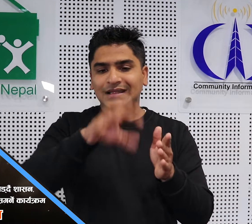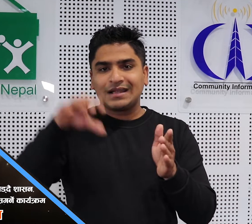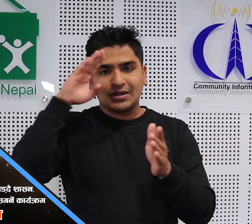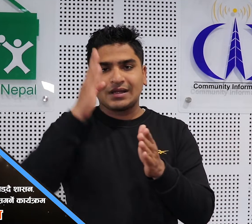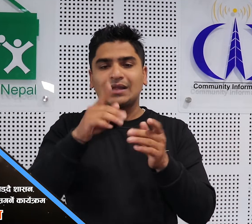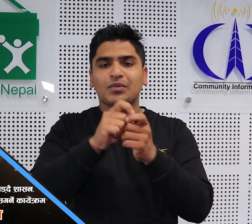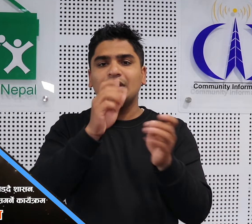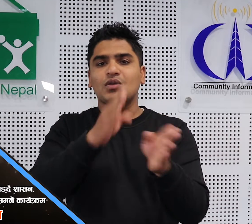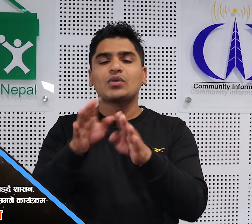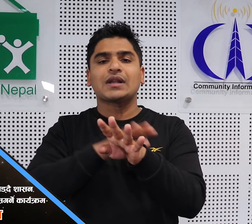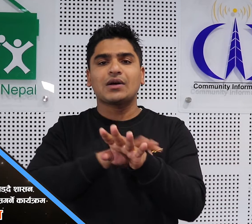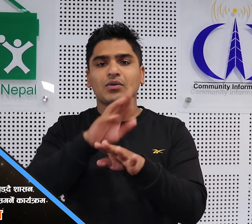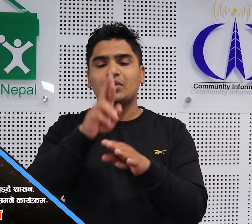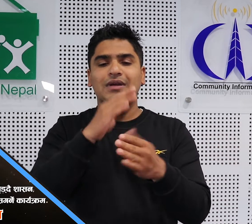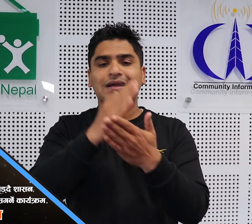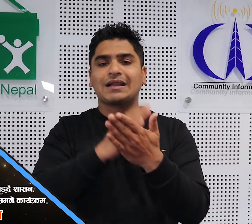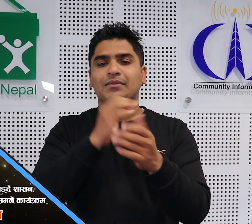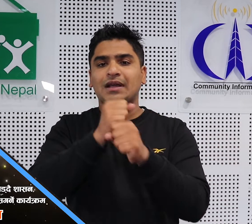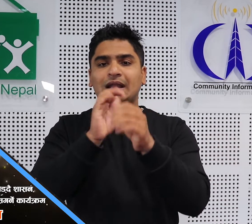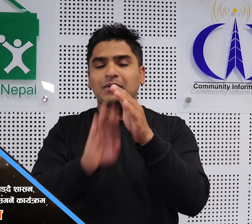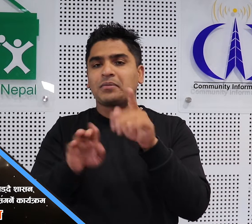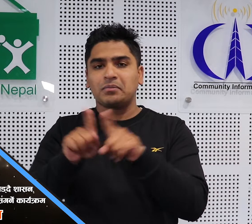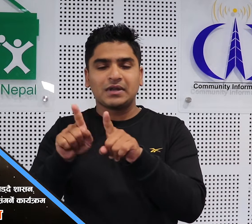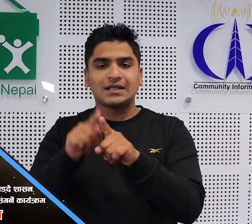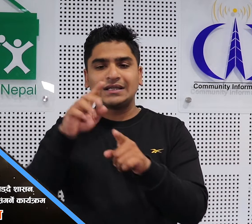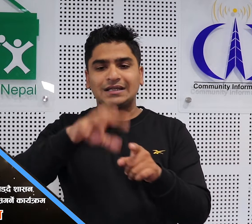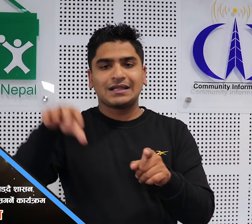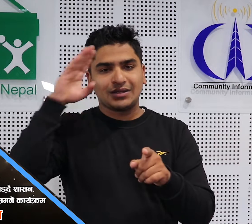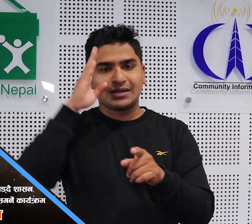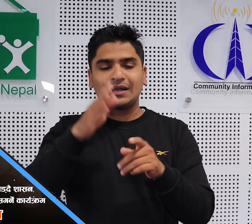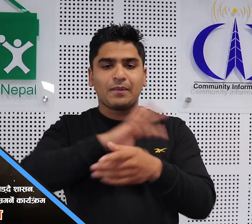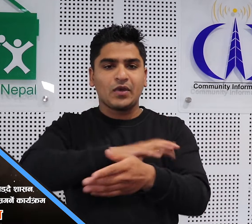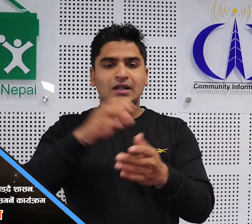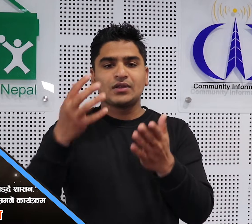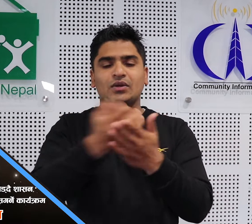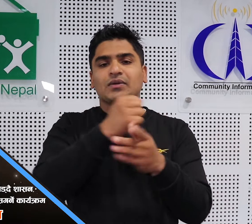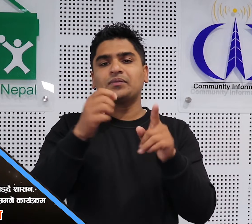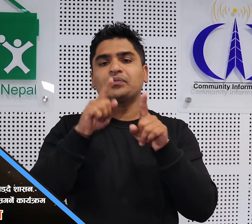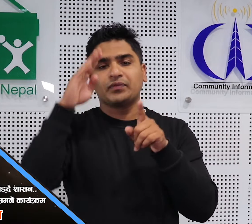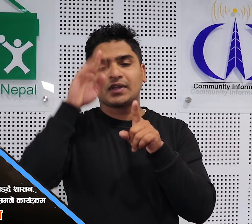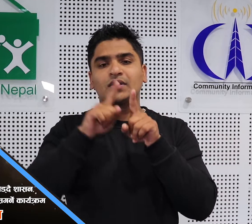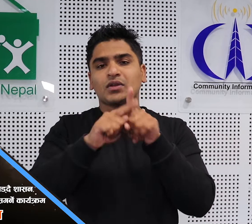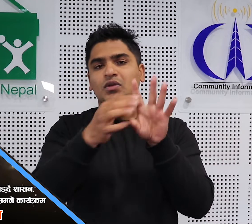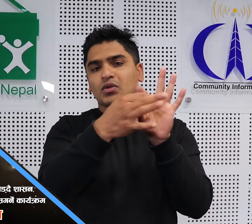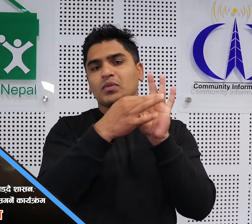बनाउने योजनाहरू र कार्यक्रम कार्यान्वयनमा पनि स्थानीय सरकारले प्रदेश र संघ सरकारसँग समन्वय गर्न जरुरी